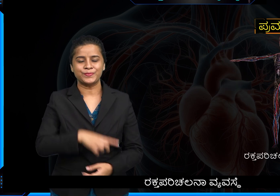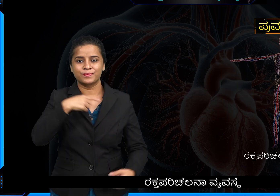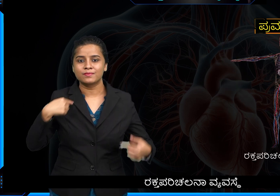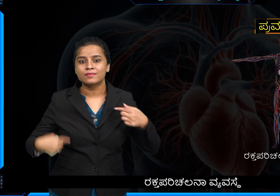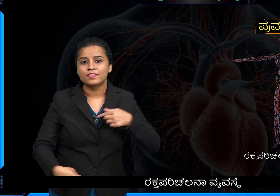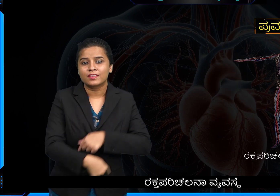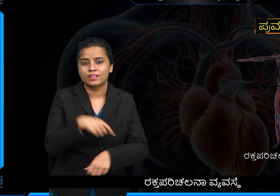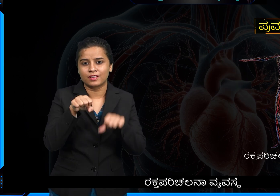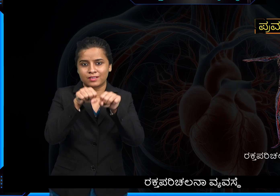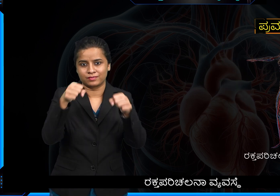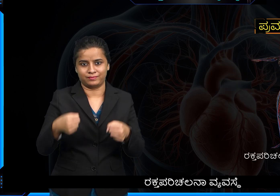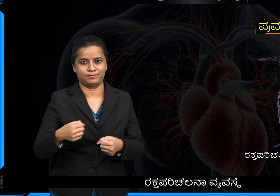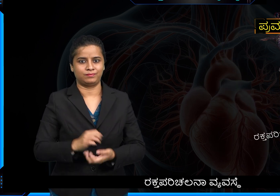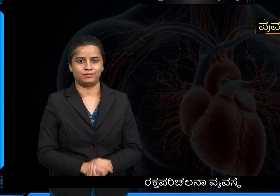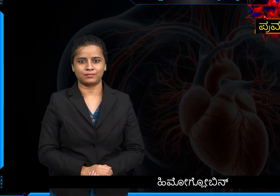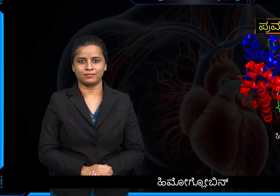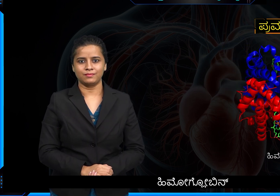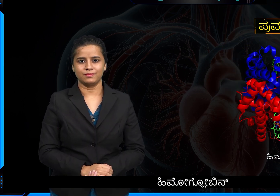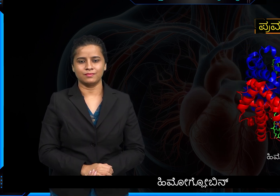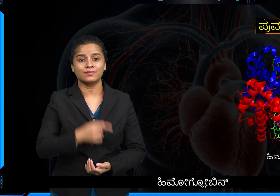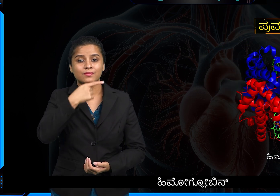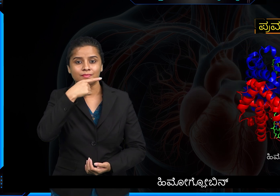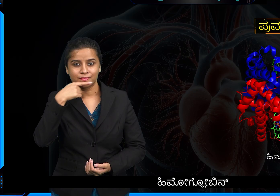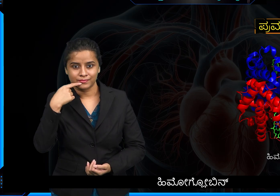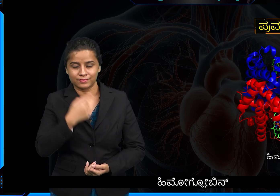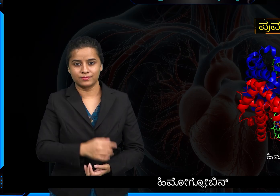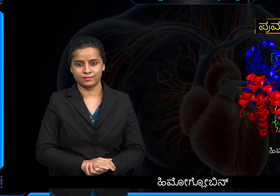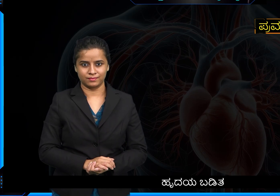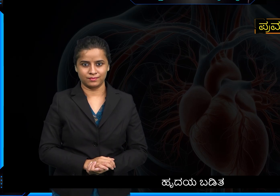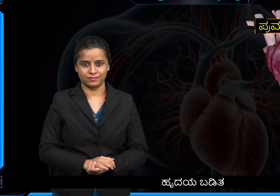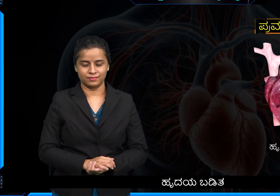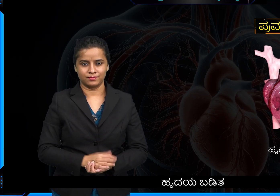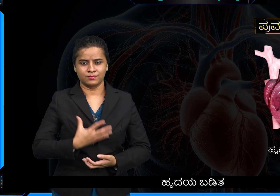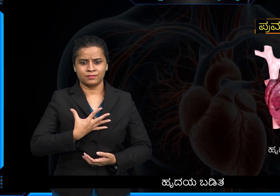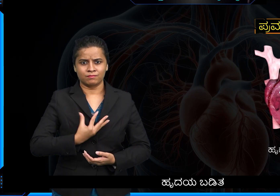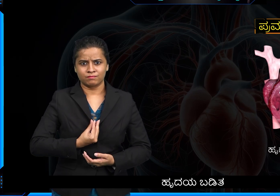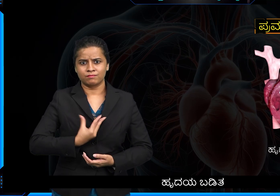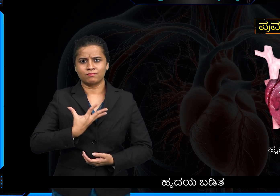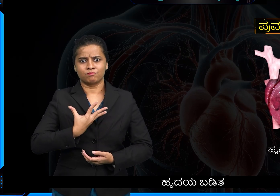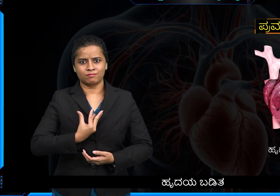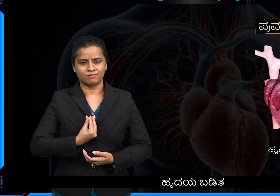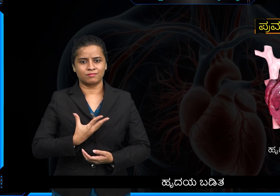ರಕ್ತ ಪರಿಚಲನಾ ವ್ಯವಸ್ಥೆ, ಹಿಮೋಗ್ಲೋಬಿನ್, ಹೃದಯ ಬಡಿತ,